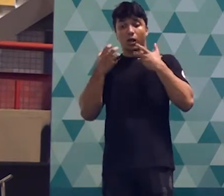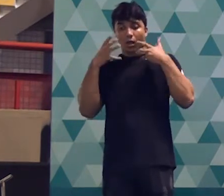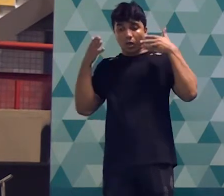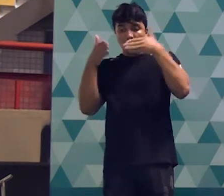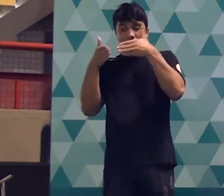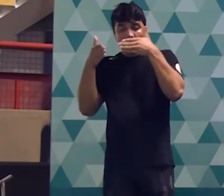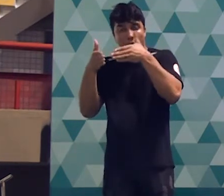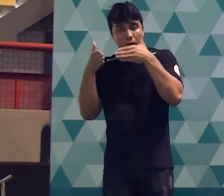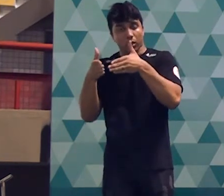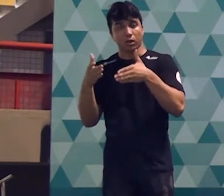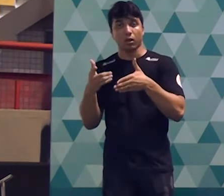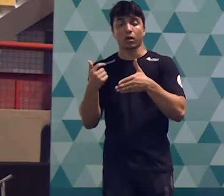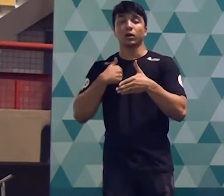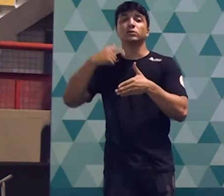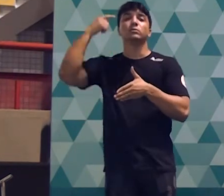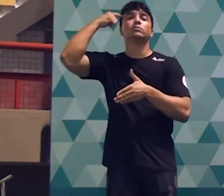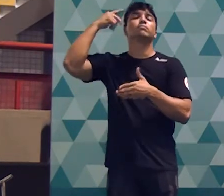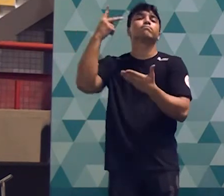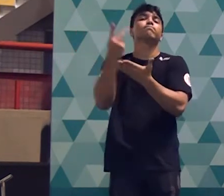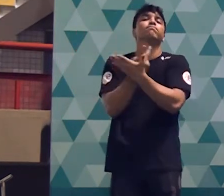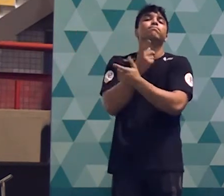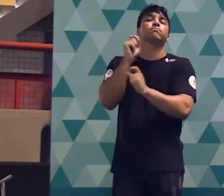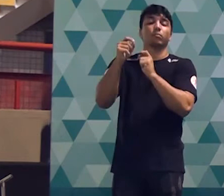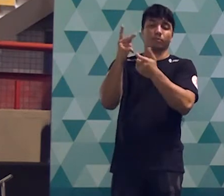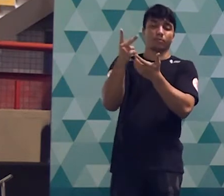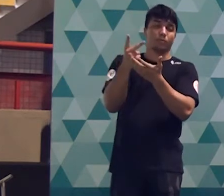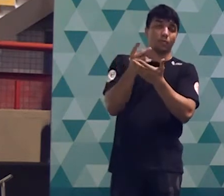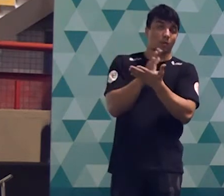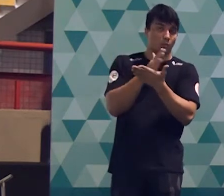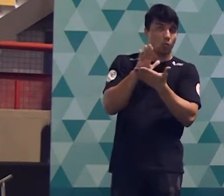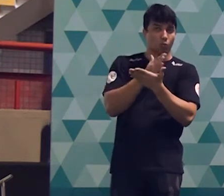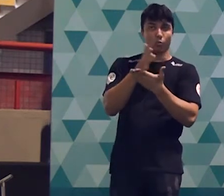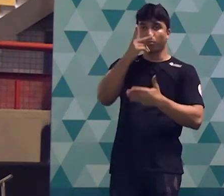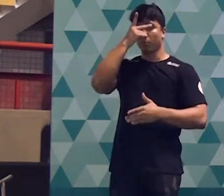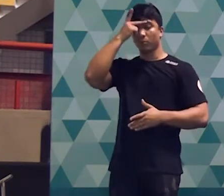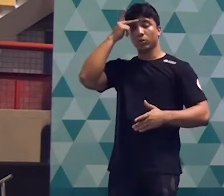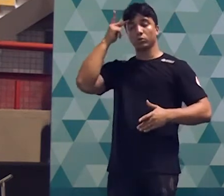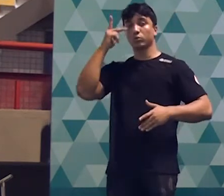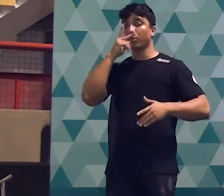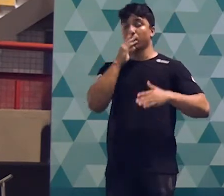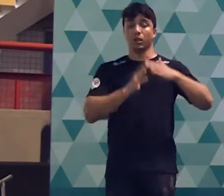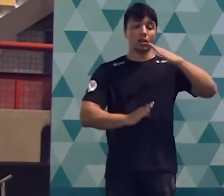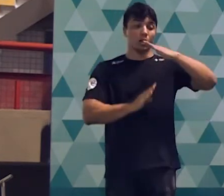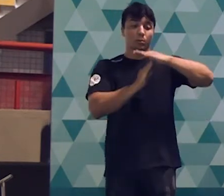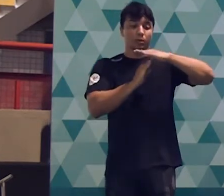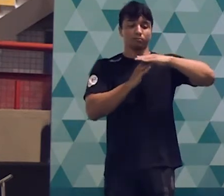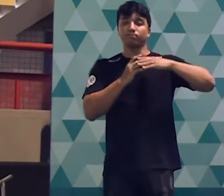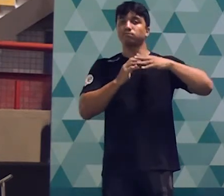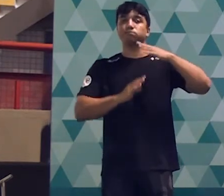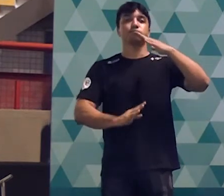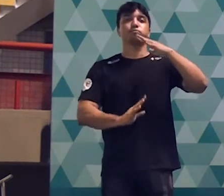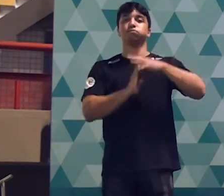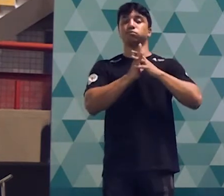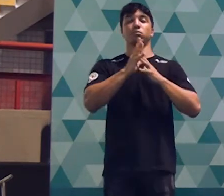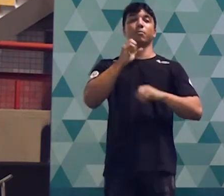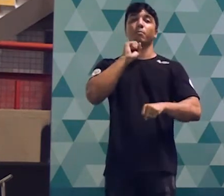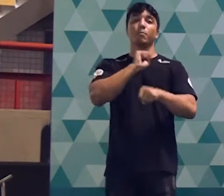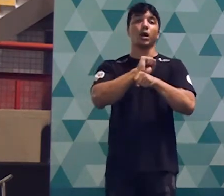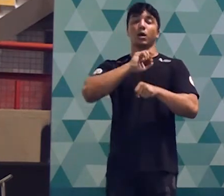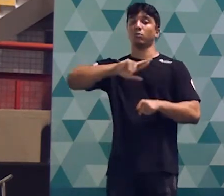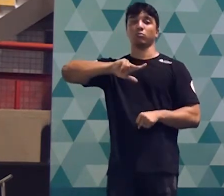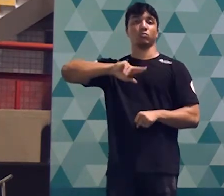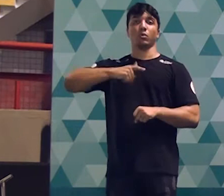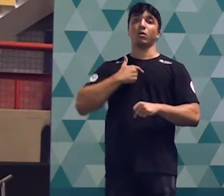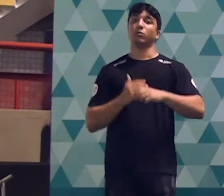perfeição, existem pessoas que perdem o limite, que elas não têm noção. Elas querem